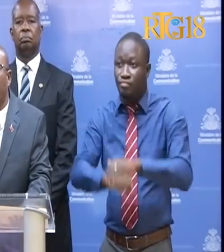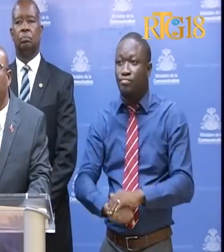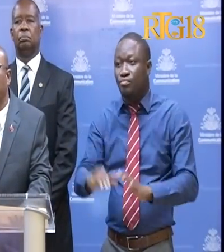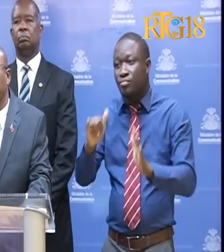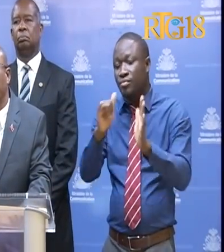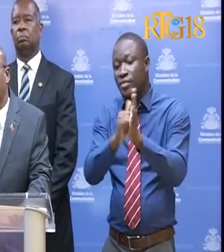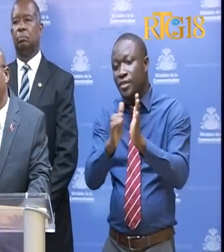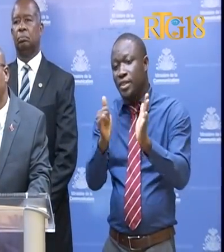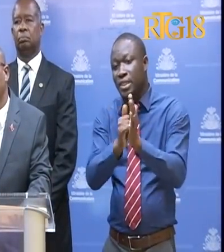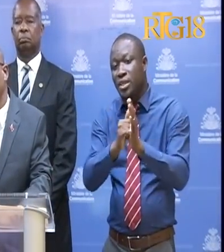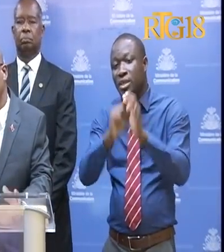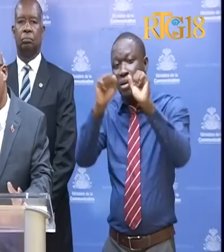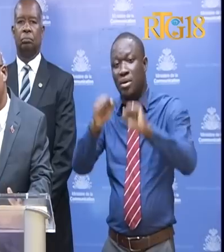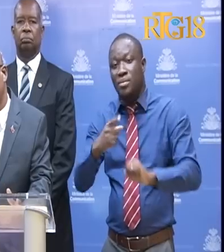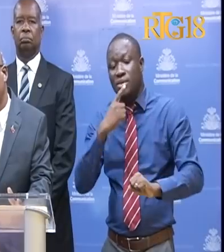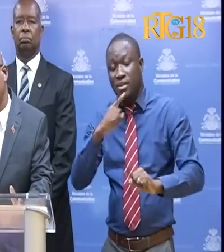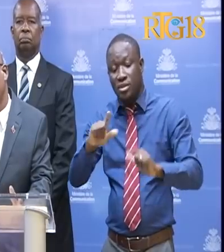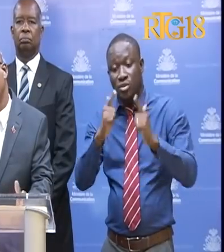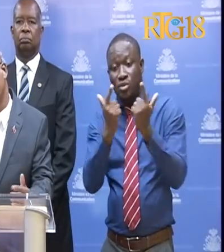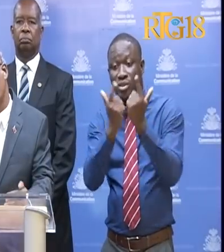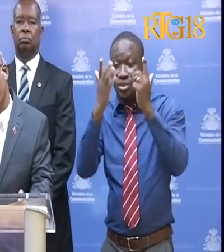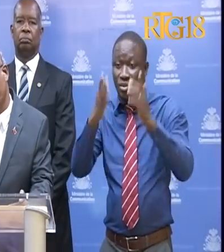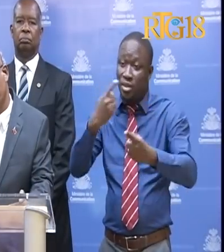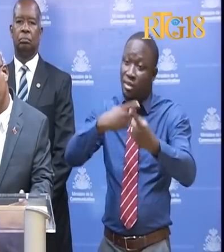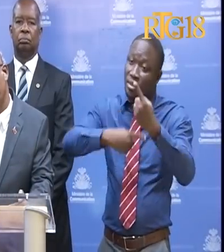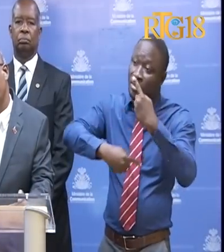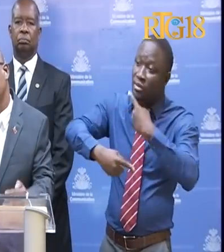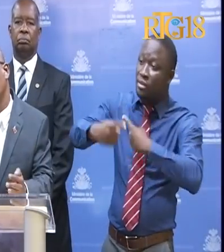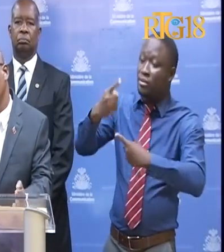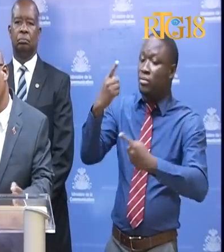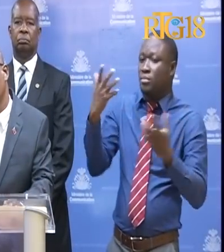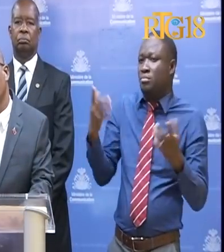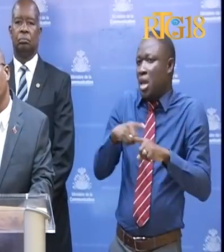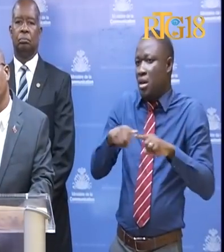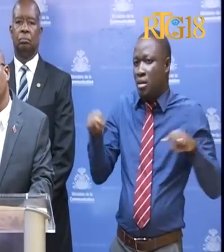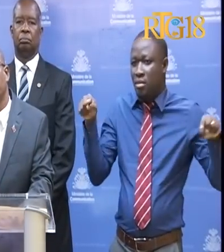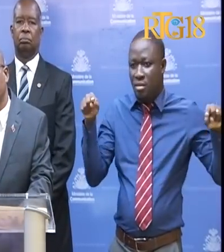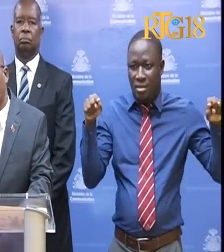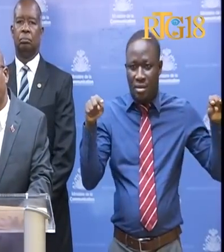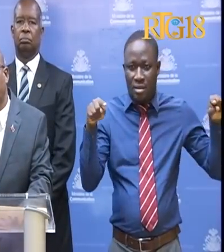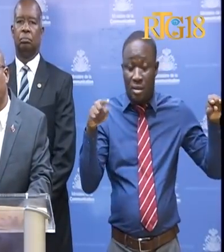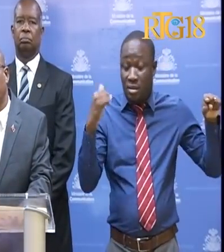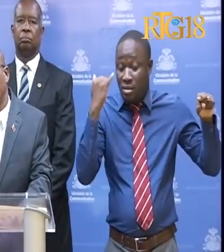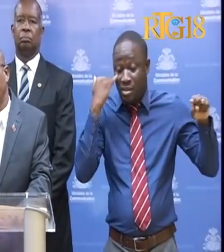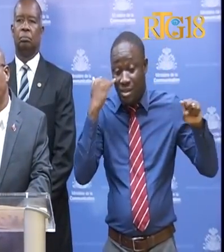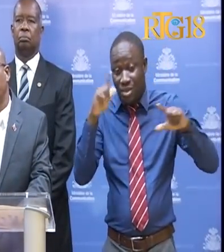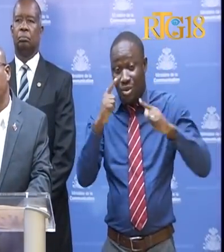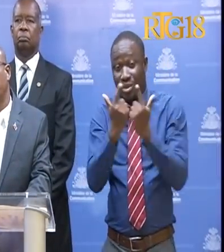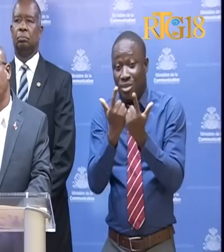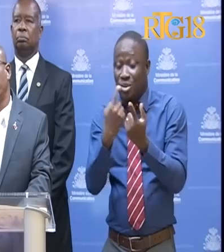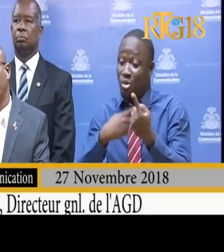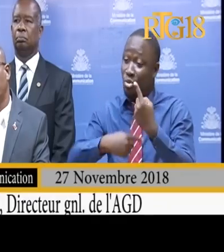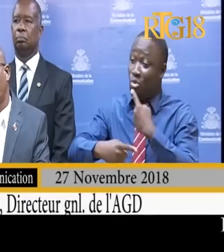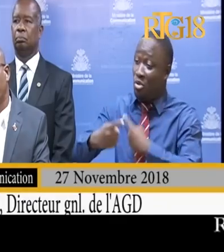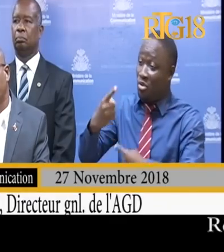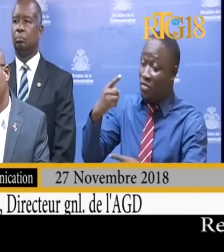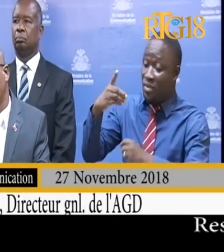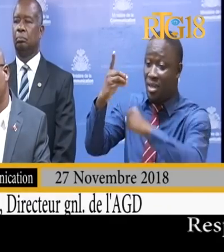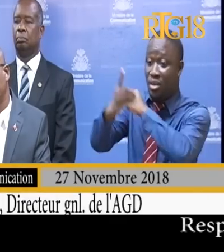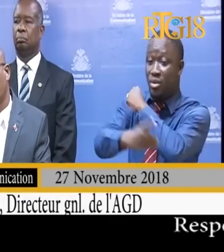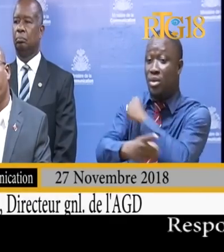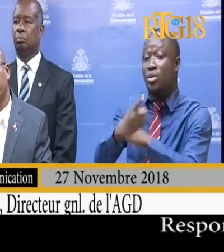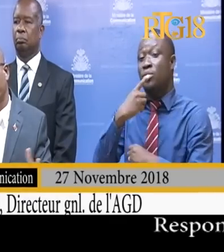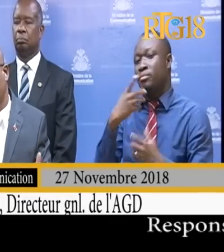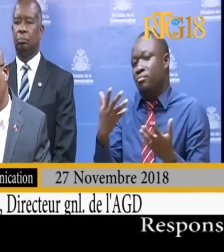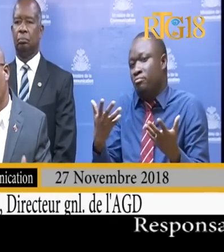l'on là, nous sommes capables de dire que citoyens viennent de la douane, mais de la mesure où les citoyens viennent de la douane